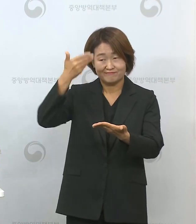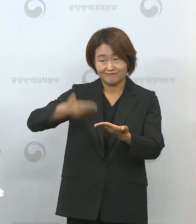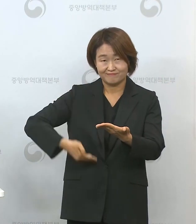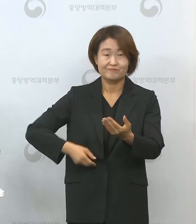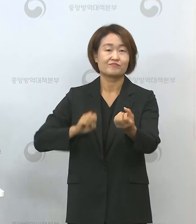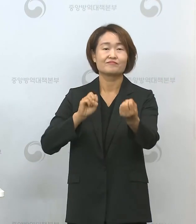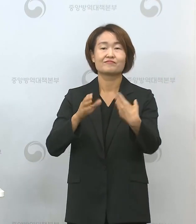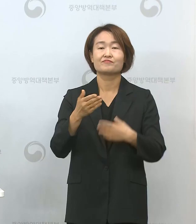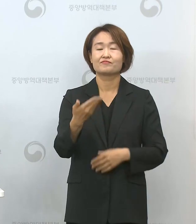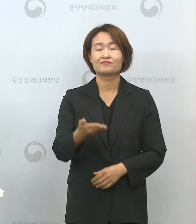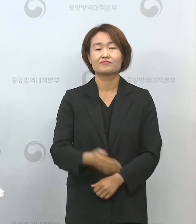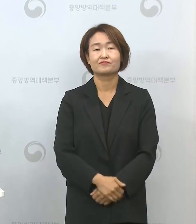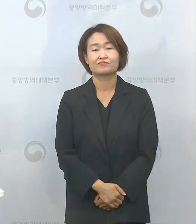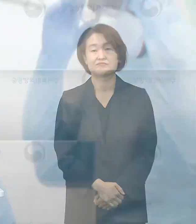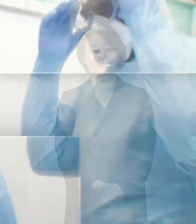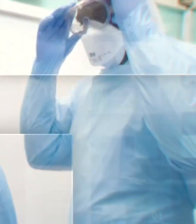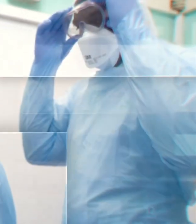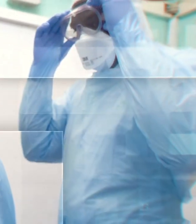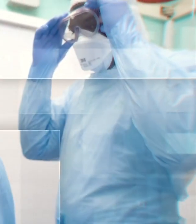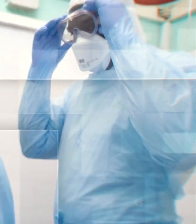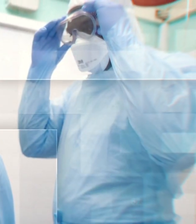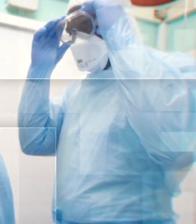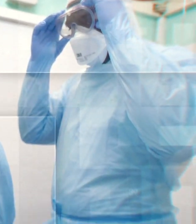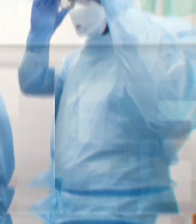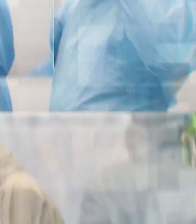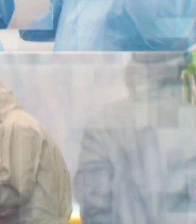갖겠습니다. 현장에 계신 기자님들.